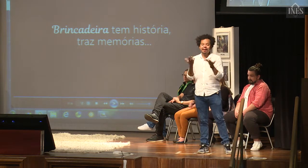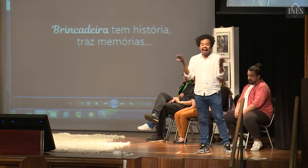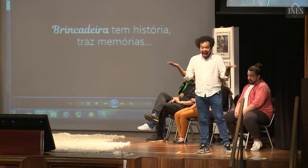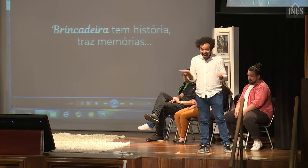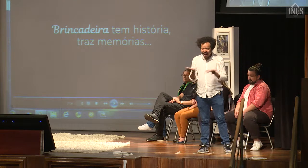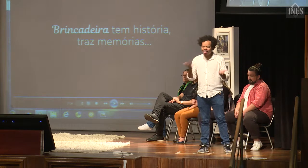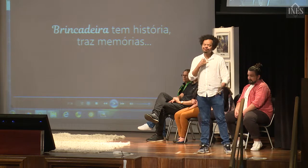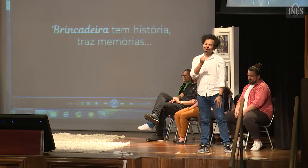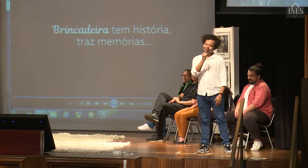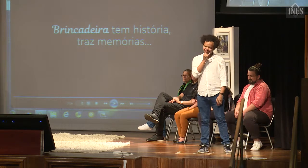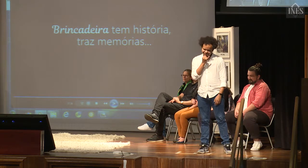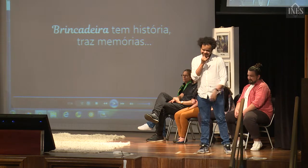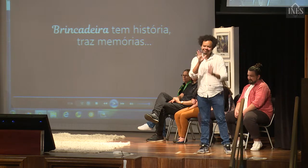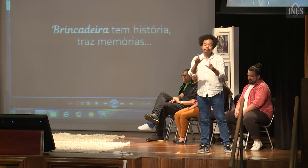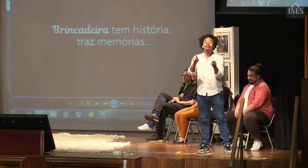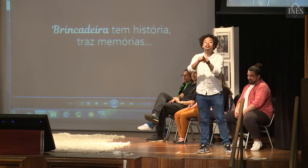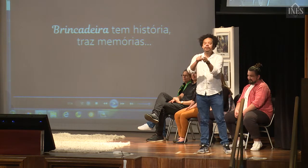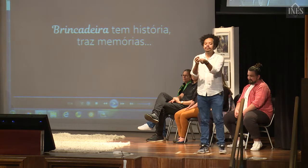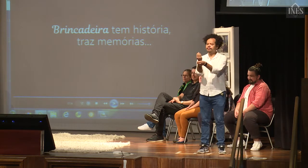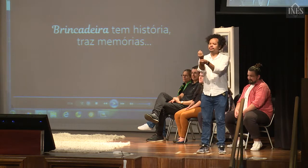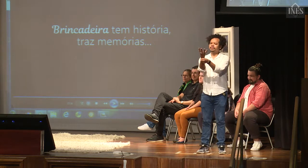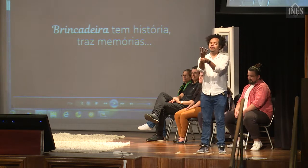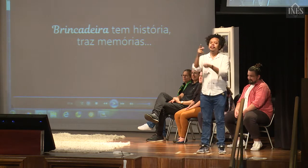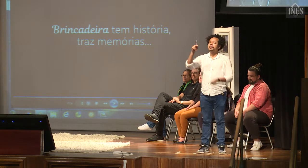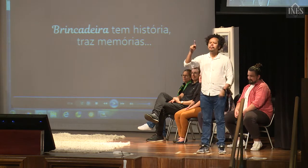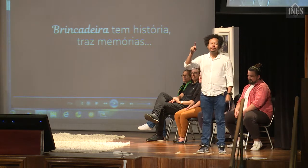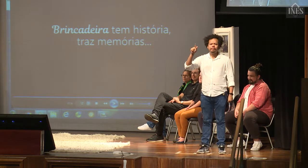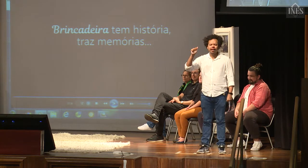uma infância muito boa. Mas aí a gente fica triste, né? Porque tem que parar de brincar.